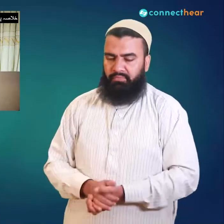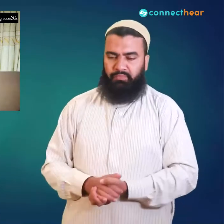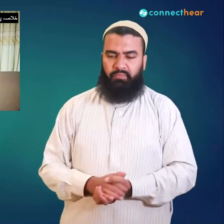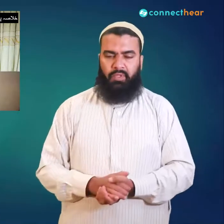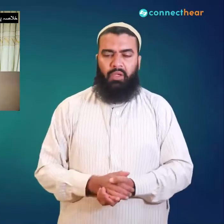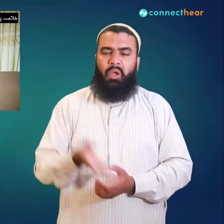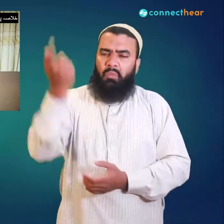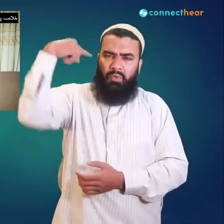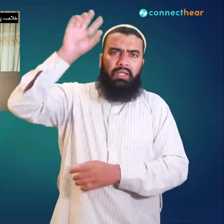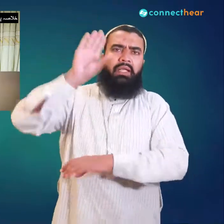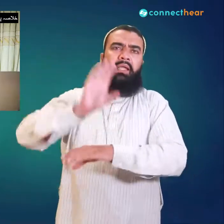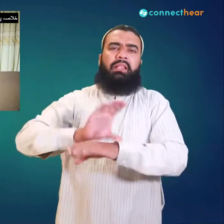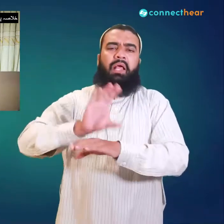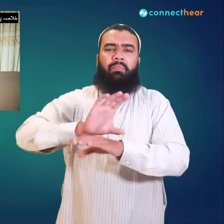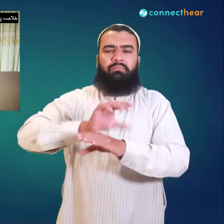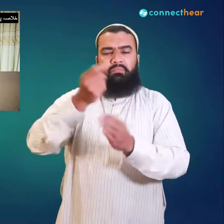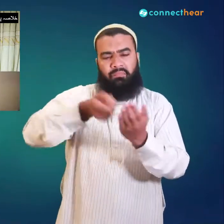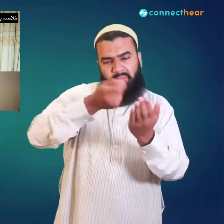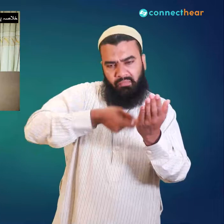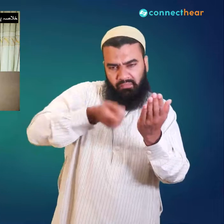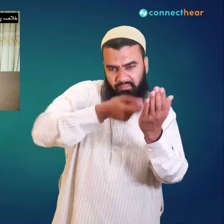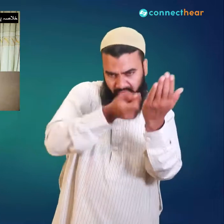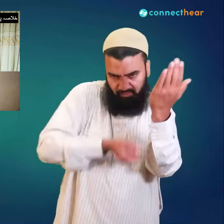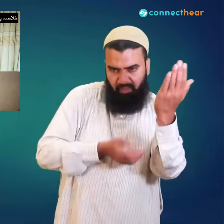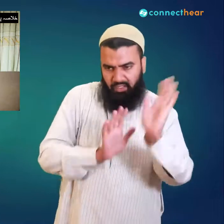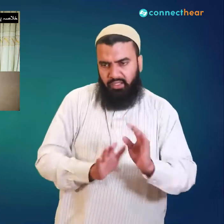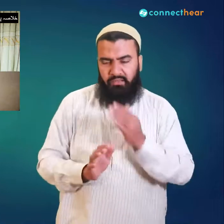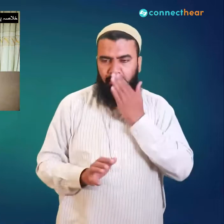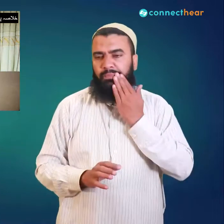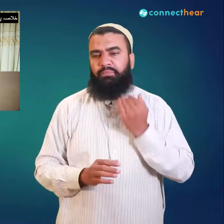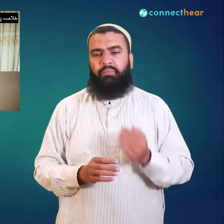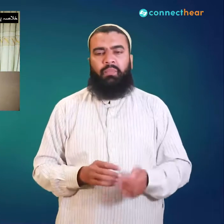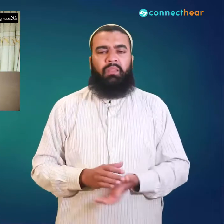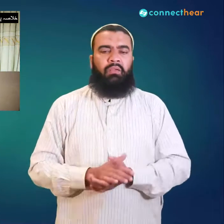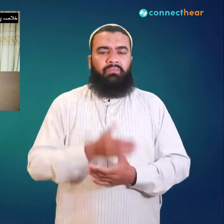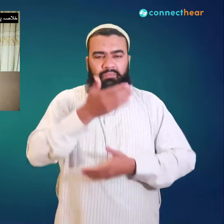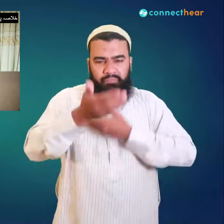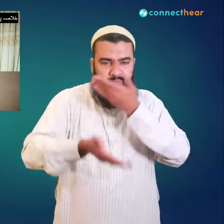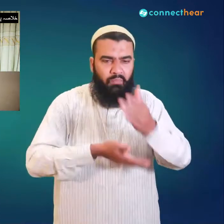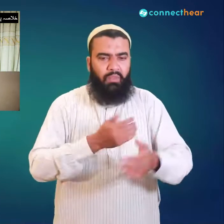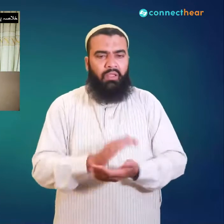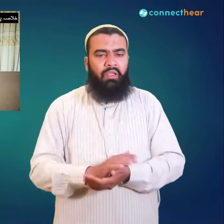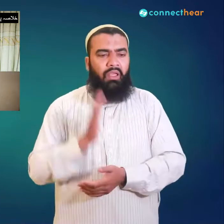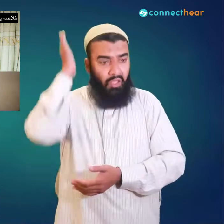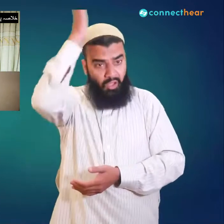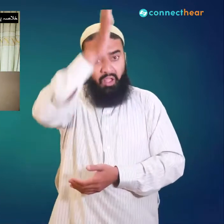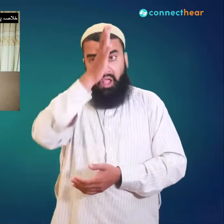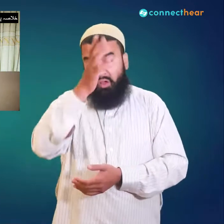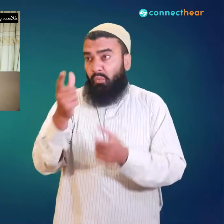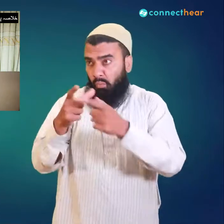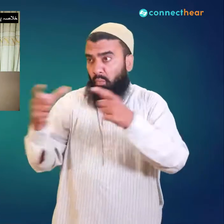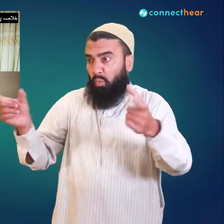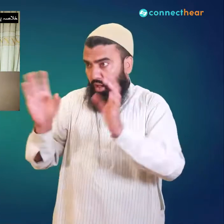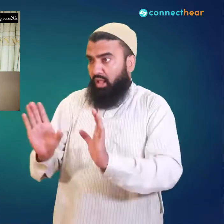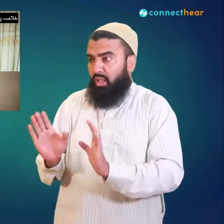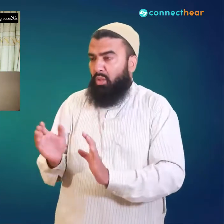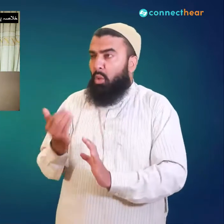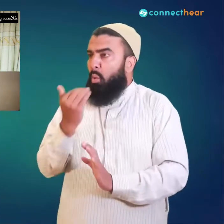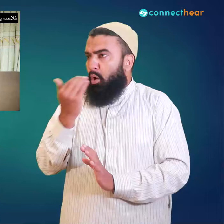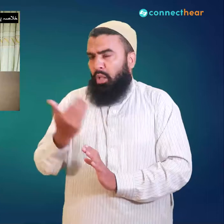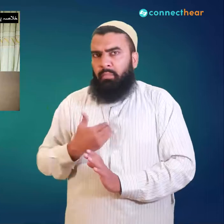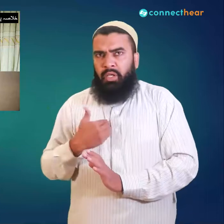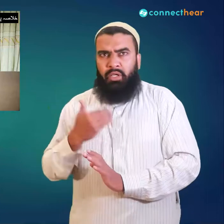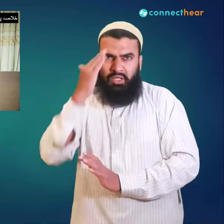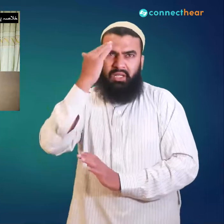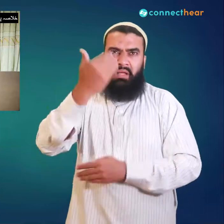محدثین مفسرین فرماتے ہیں کہ آج بھی اگر کوئی ایسی صورت پیش آ جائے کہ کوئی غیر مسلم ہے اور وہ اسلام کے لیے اس کے